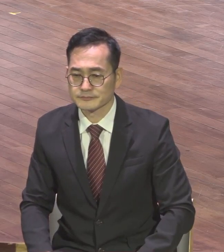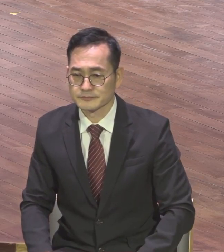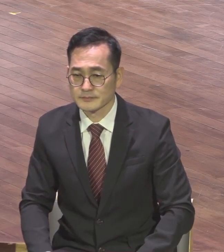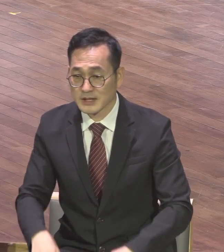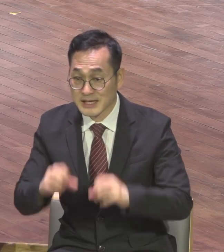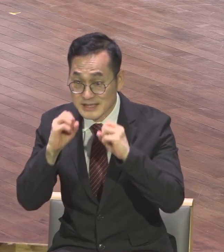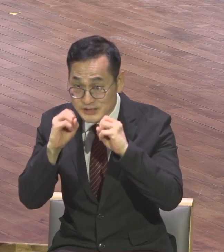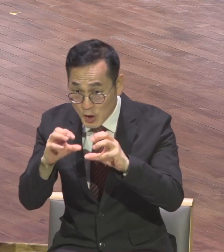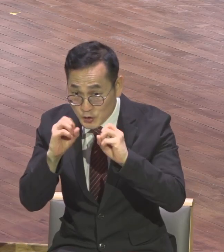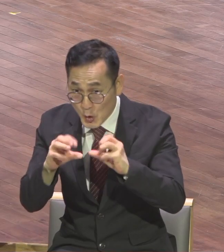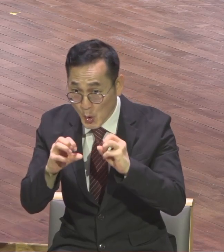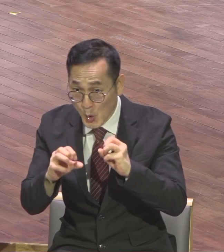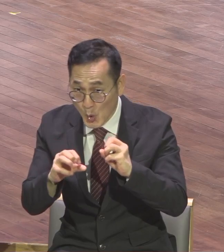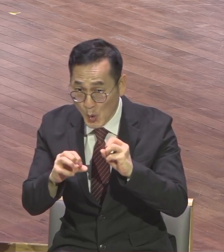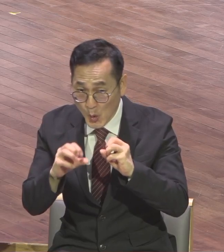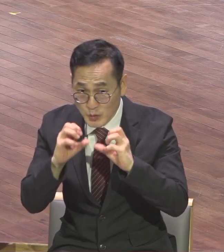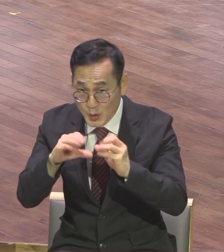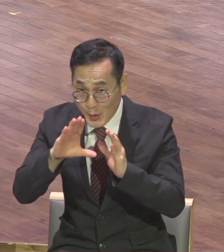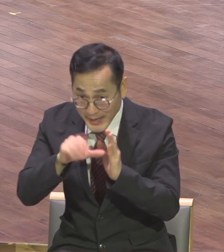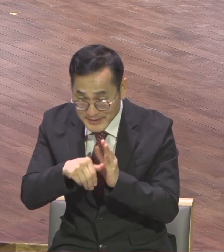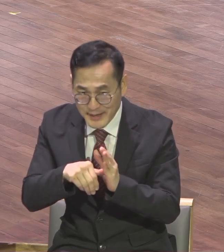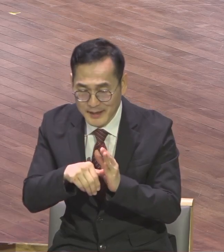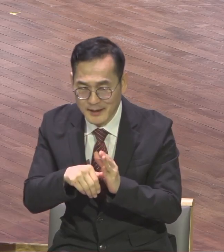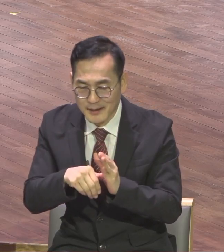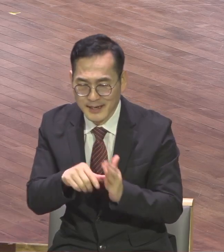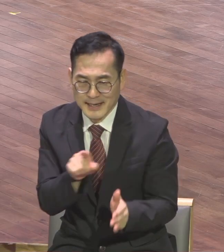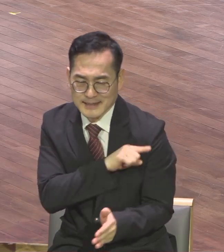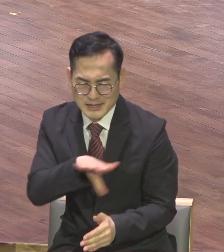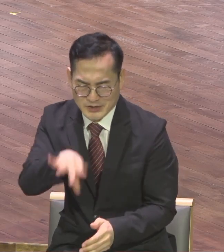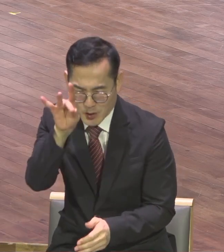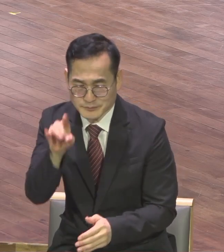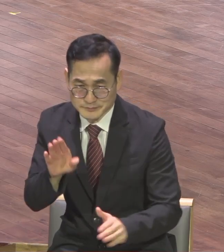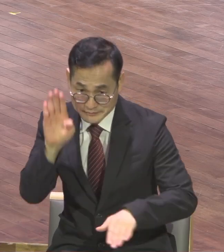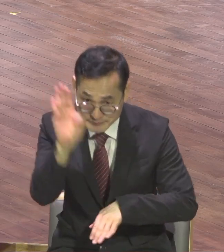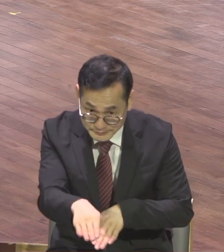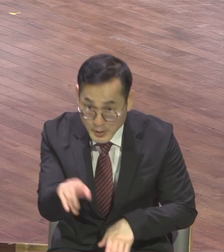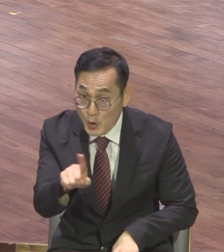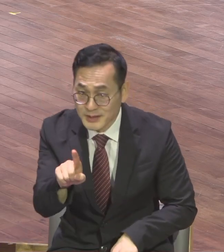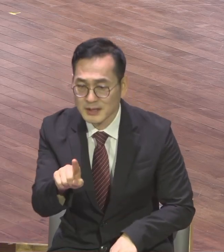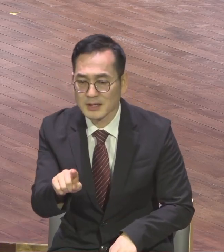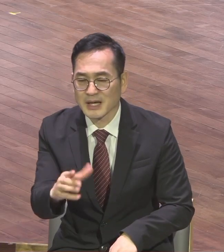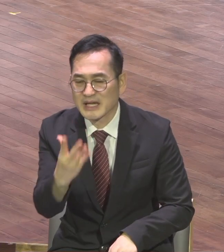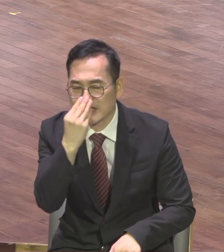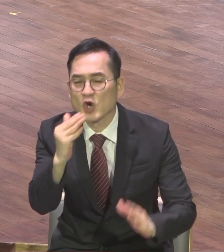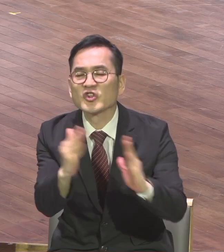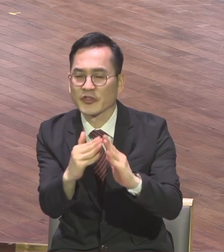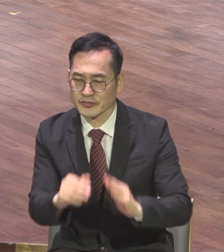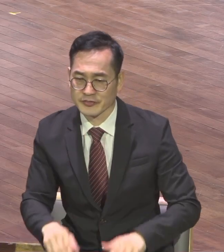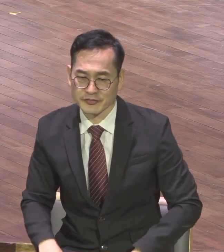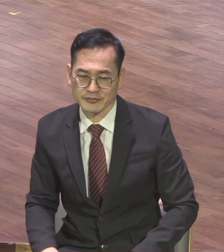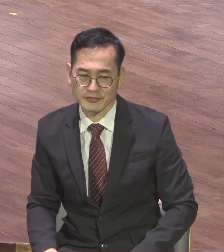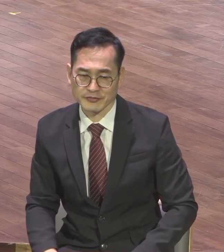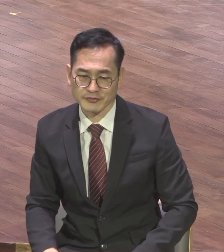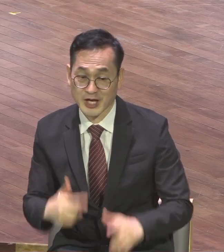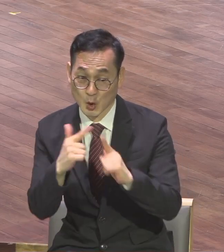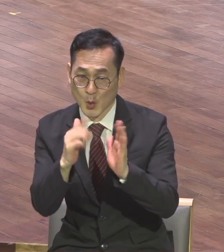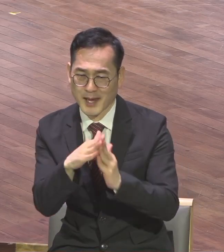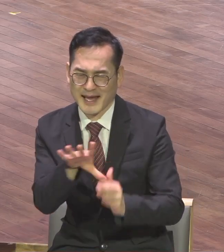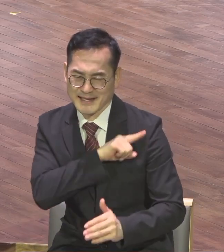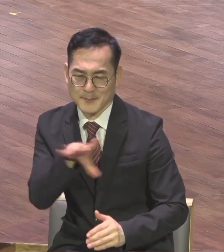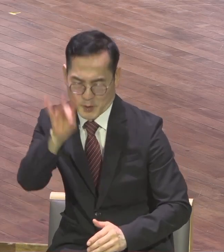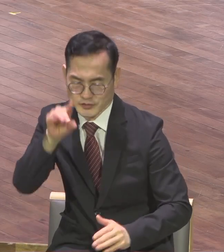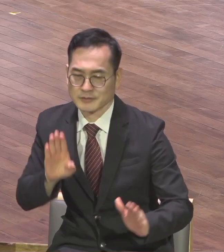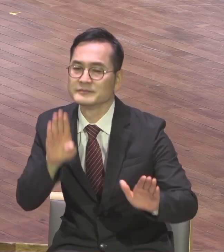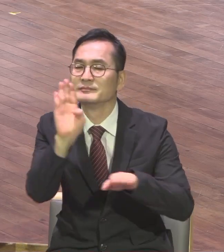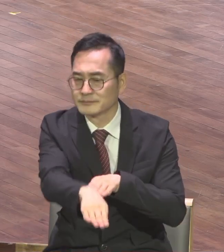선교의 접촉점 1순위가 회당이었어요. 선교할 때 바울이 제일 먼저 들어간 것, 제일